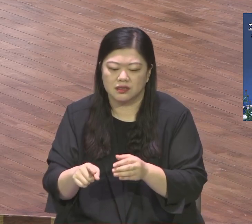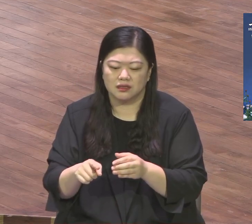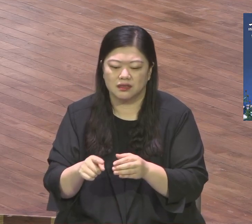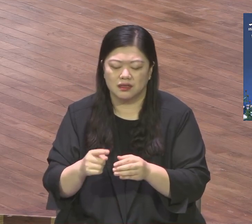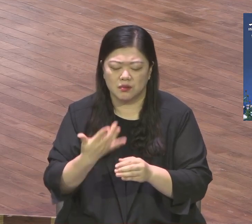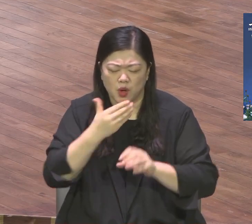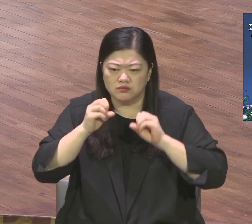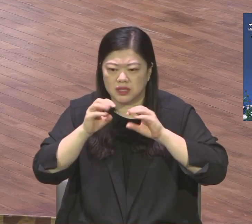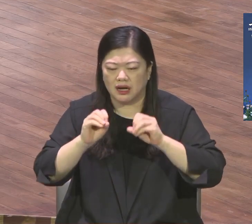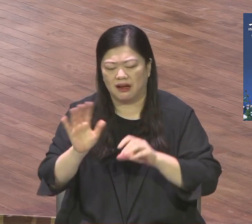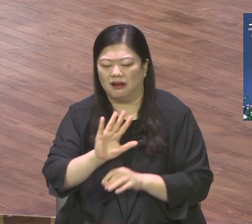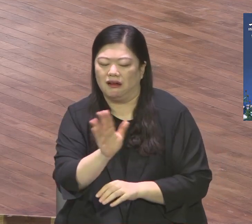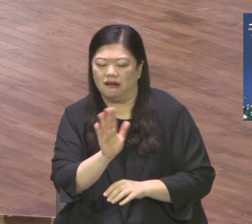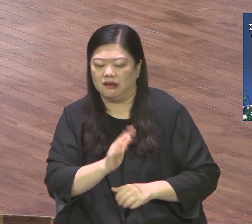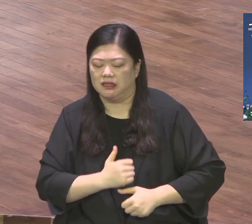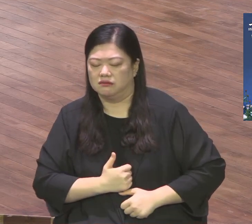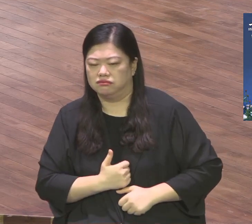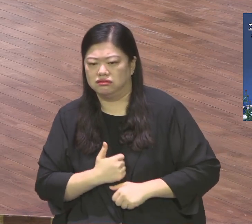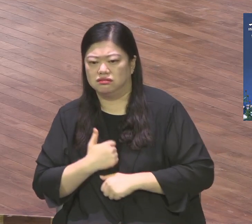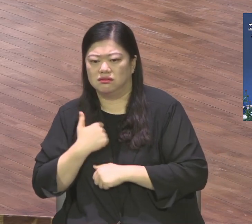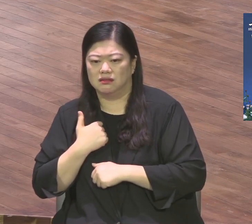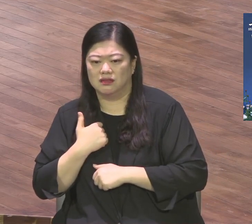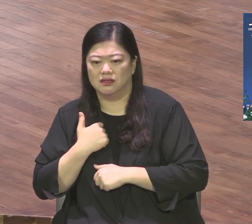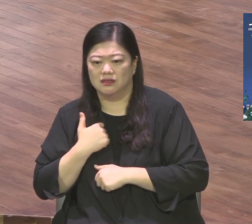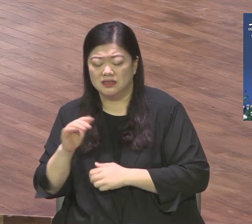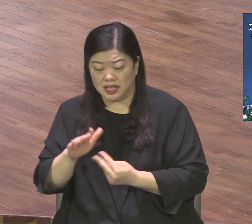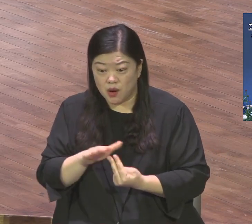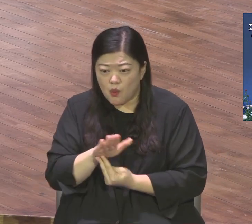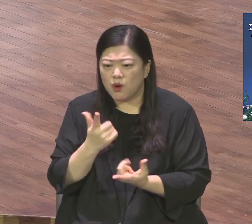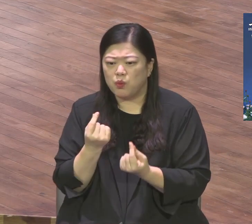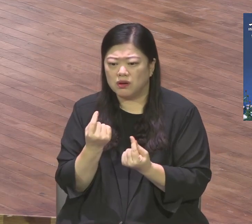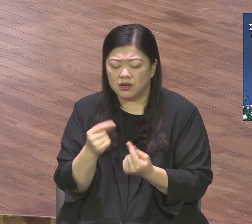다시 확 타오르게 만들려고 사도 요한이